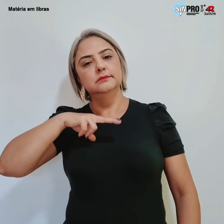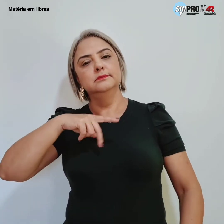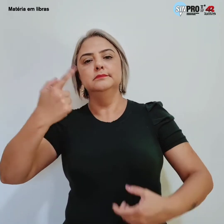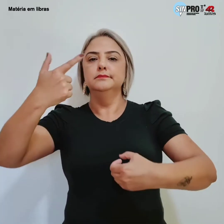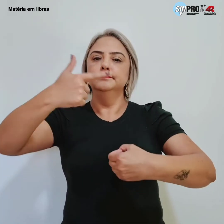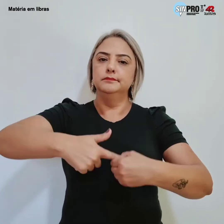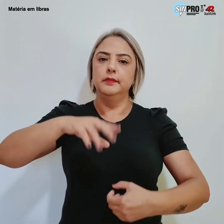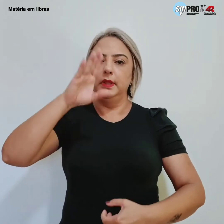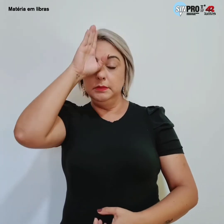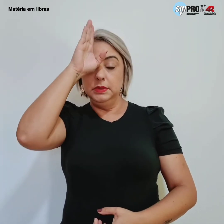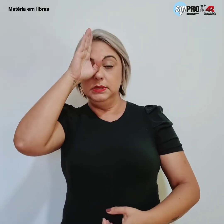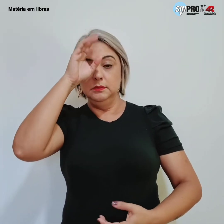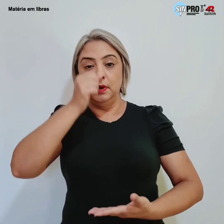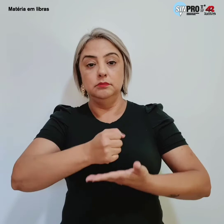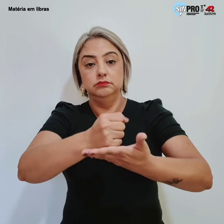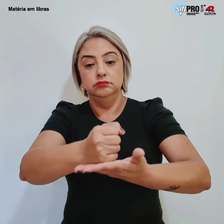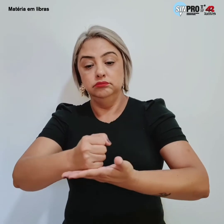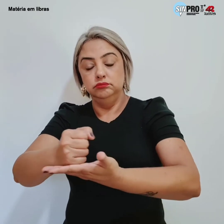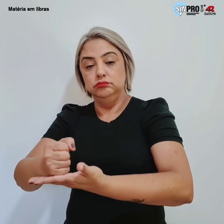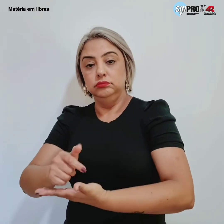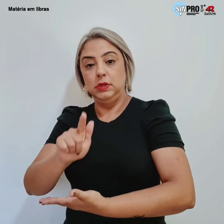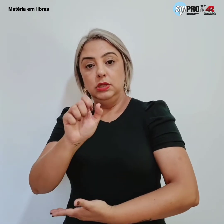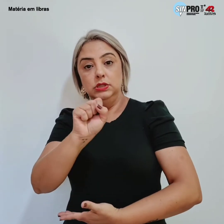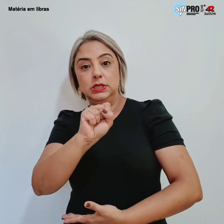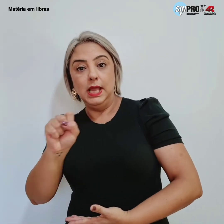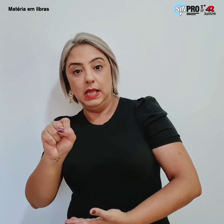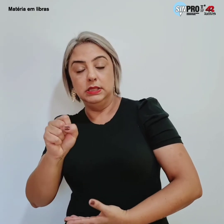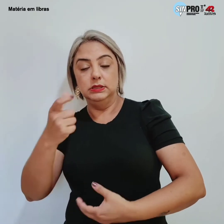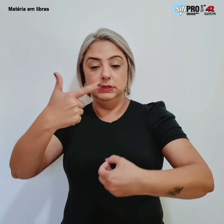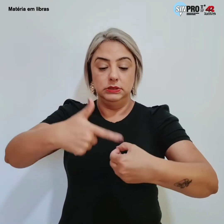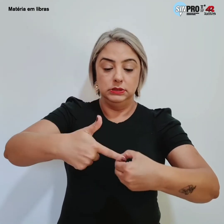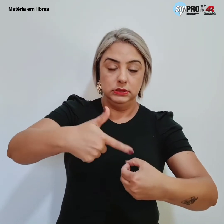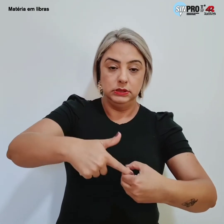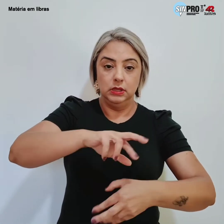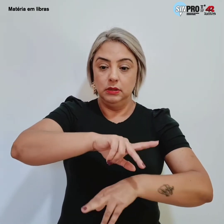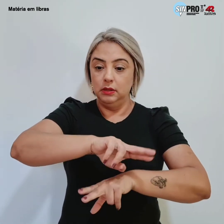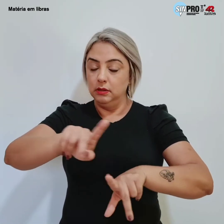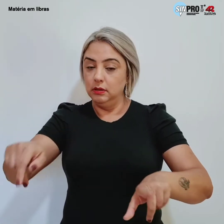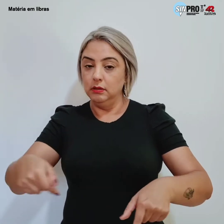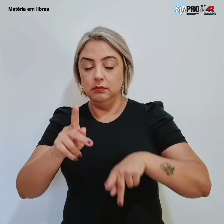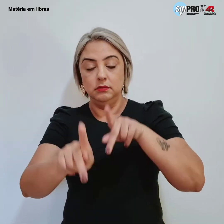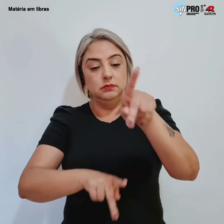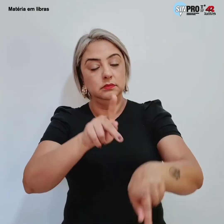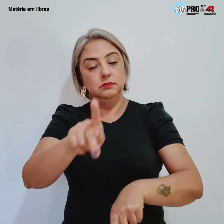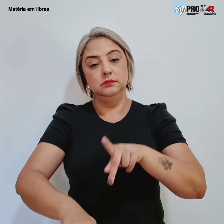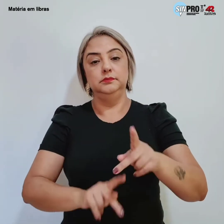Petrobras, principal responsável pelo fornecimento de combustíveis e derivados à população.